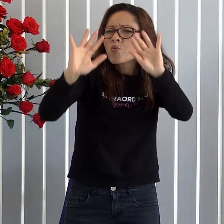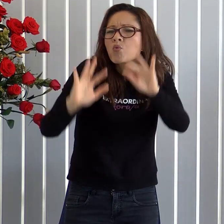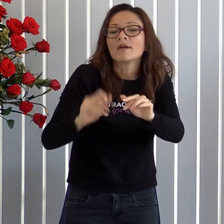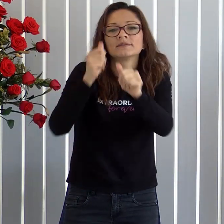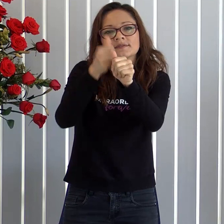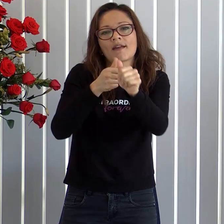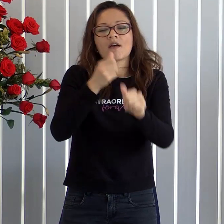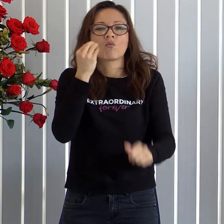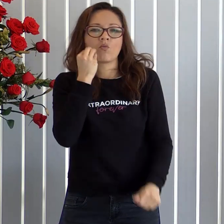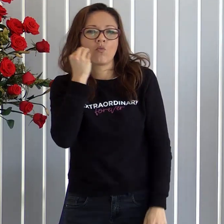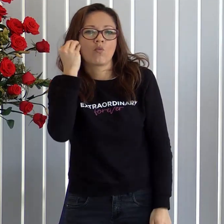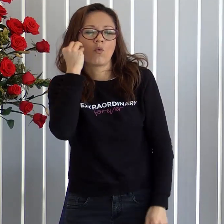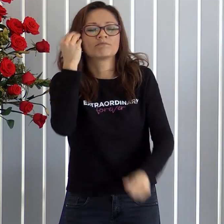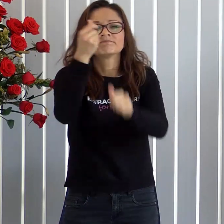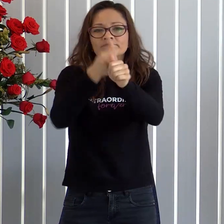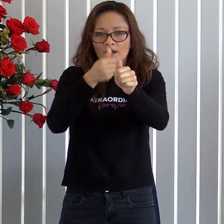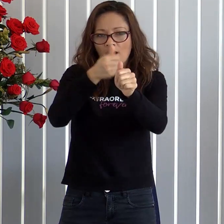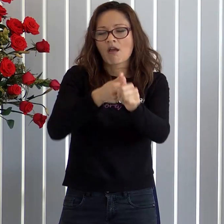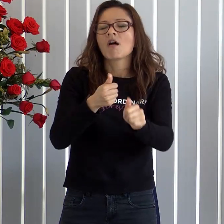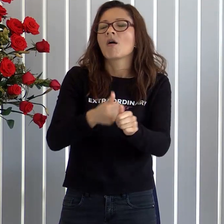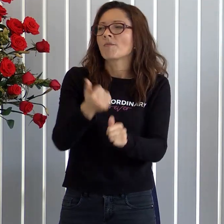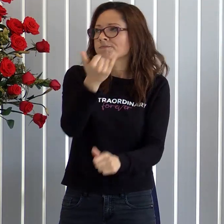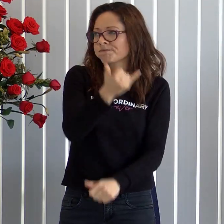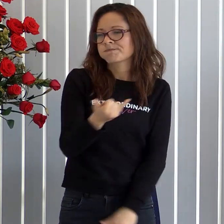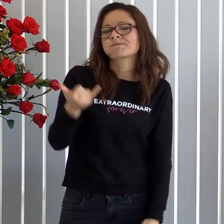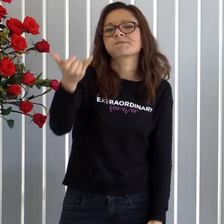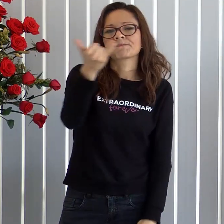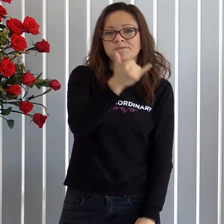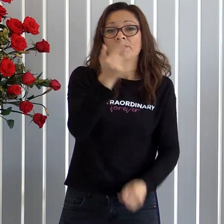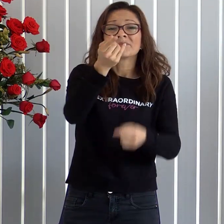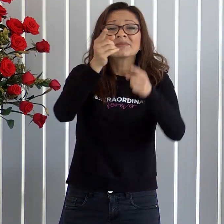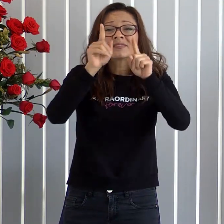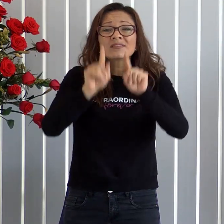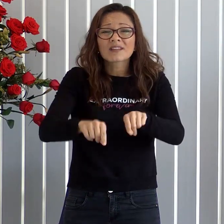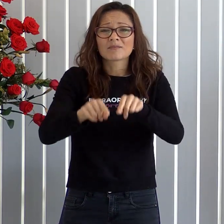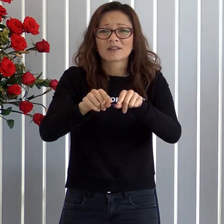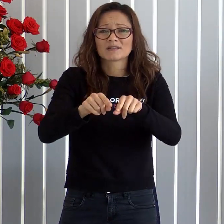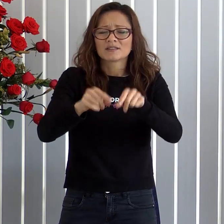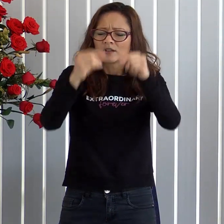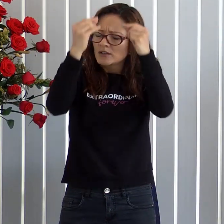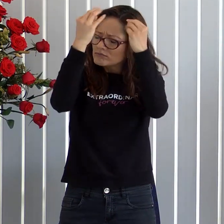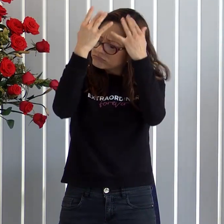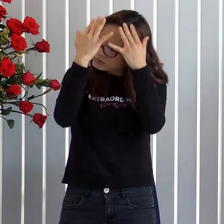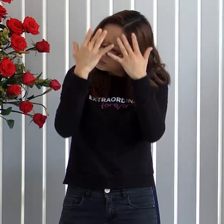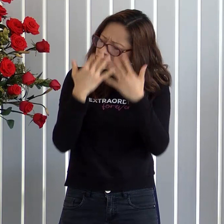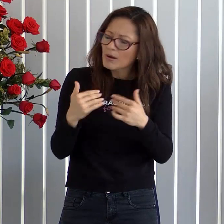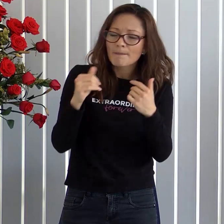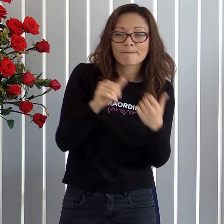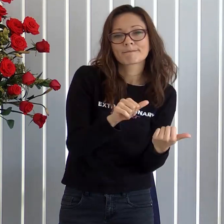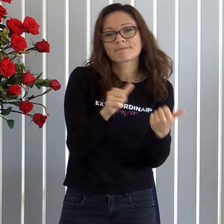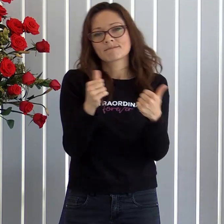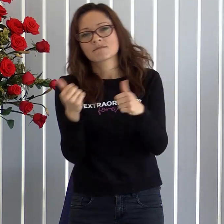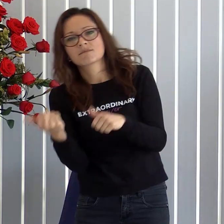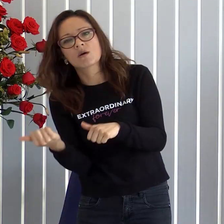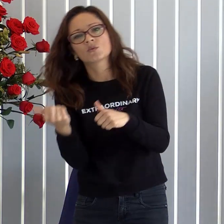cada hogar y a cada uno de los que habitan, Señor, allí. Ellos también sean sumergidos,